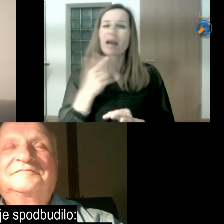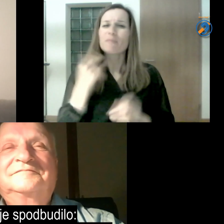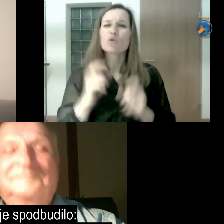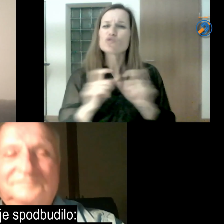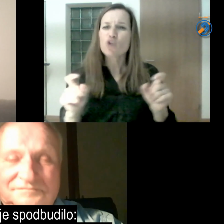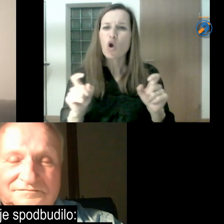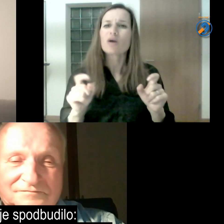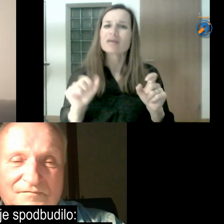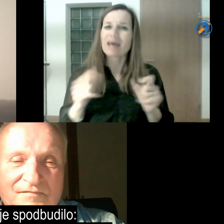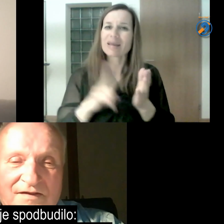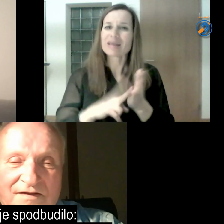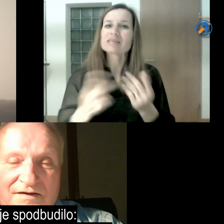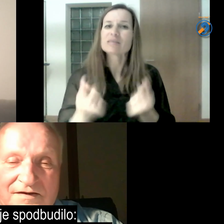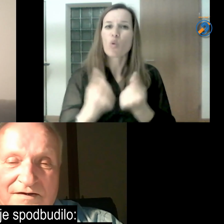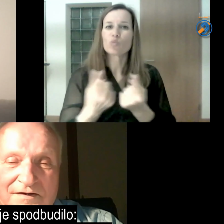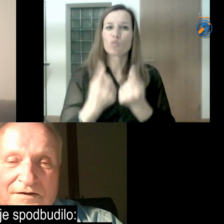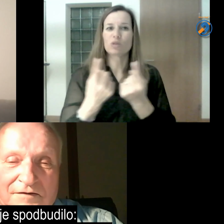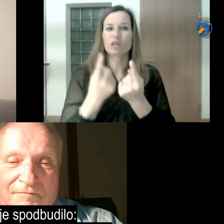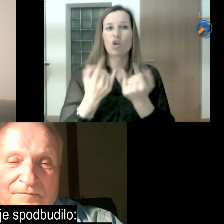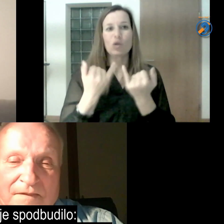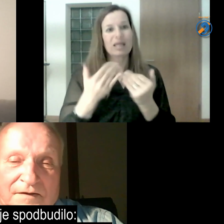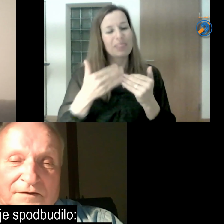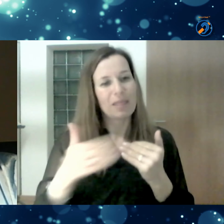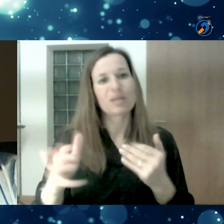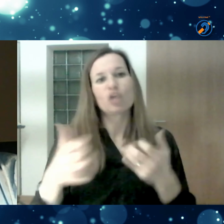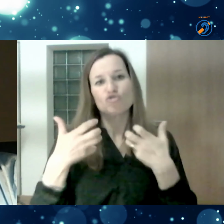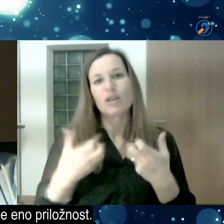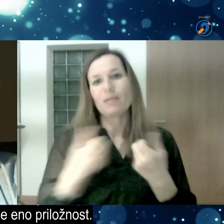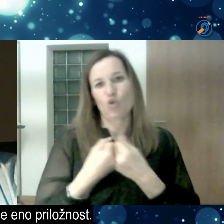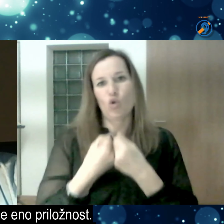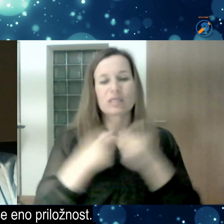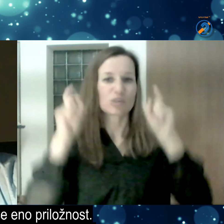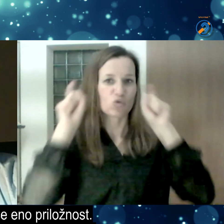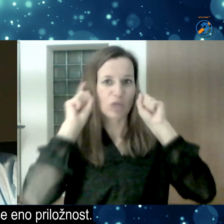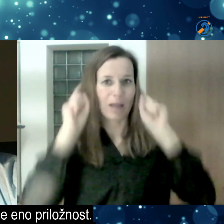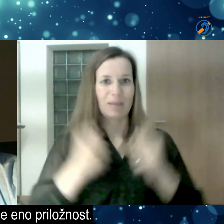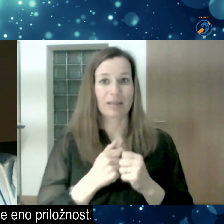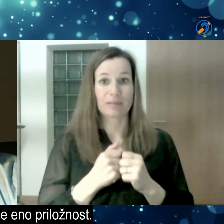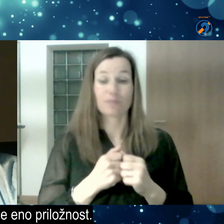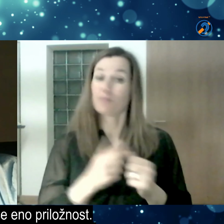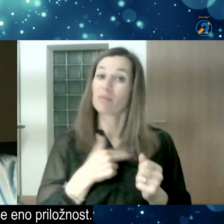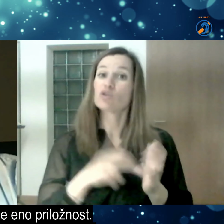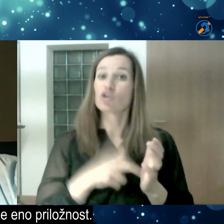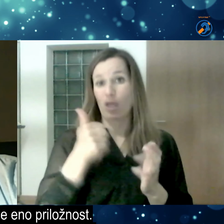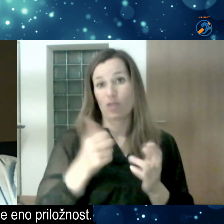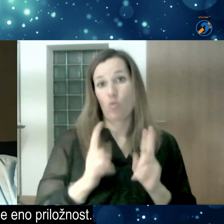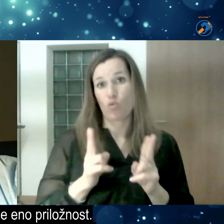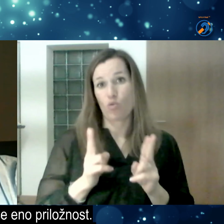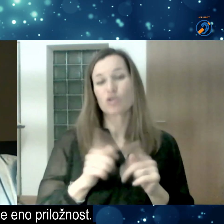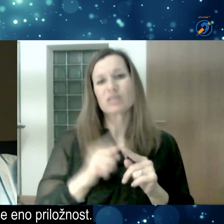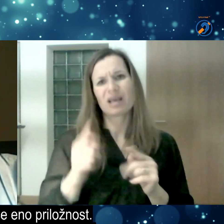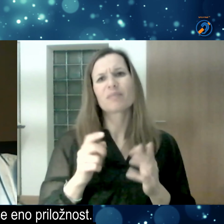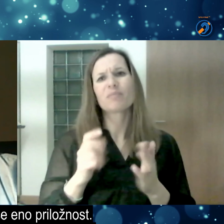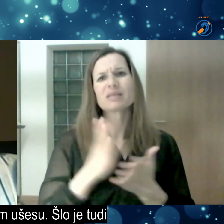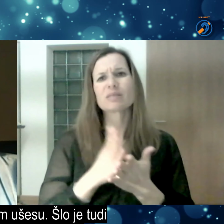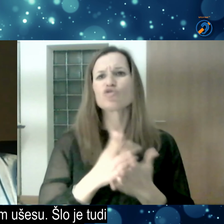je pa spodbudilo, od zdaj naprej bom aparate nosil. No, imel sem še eno priliko, takrat sem pa že imel s